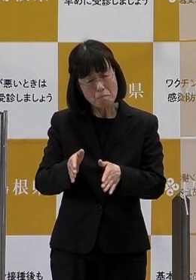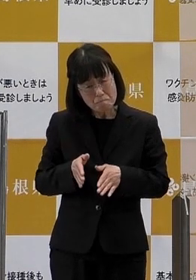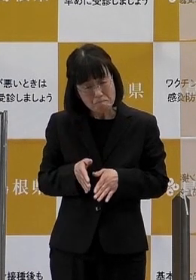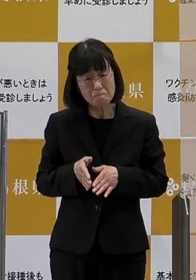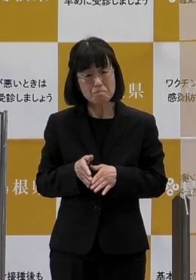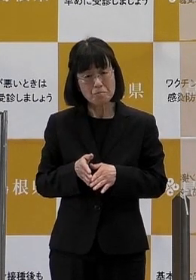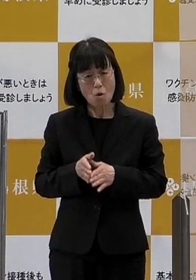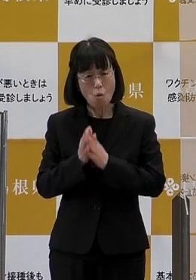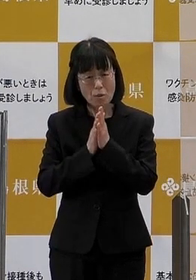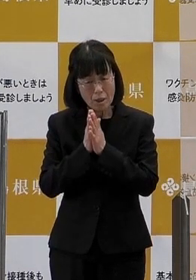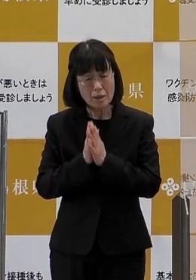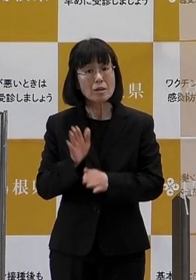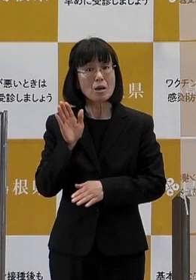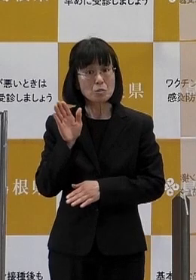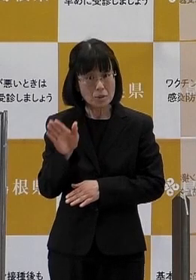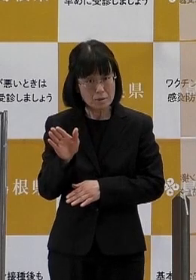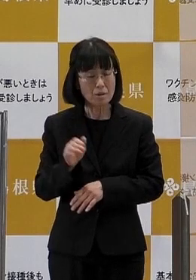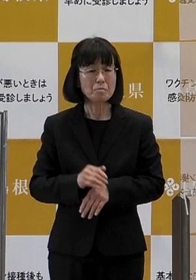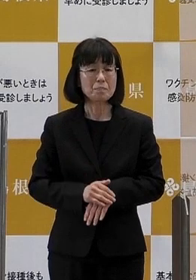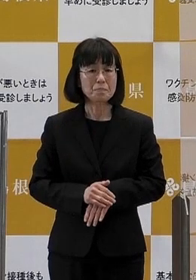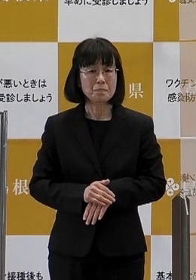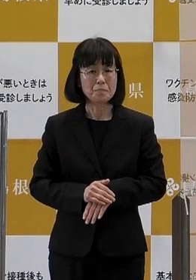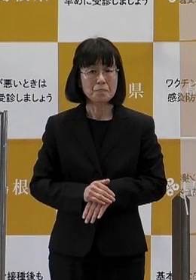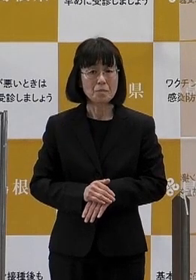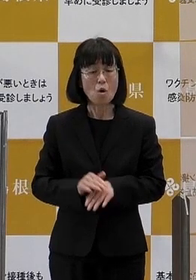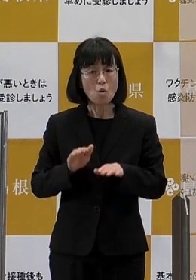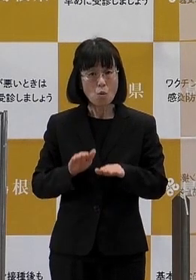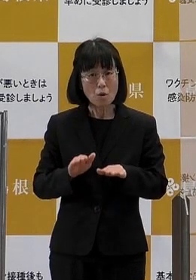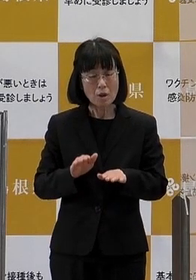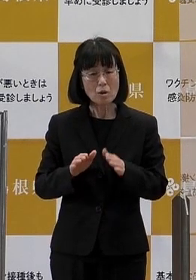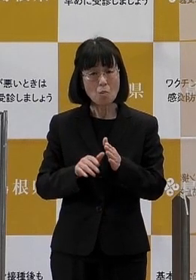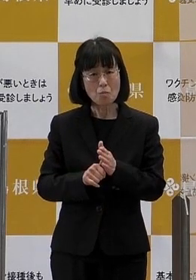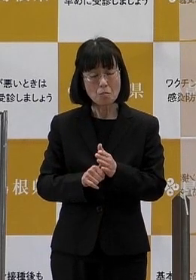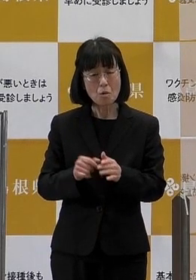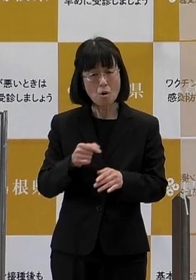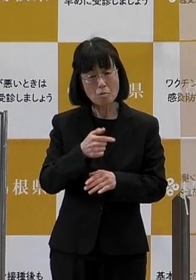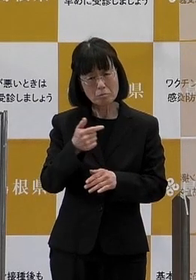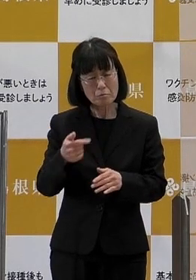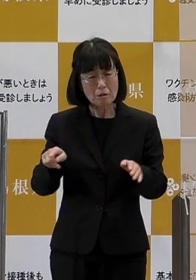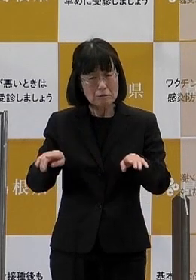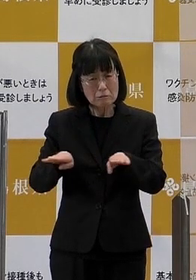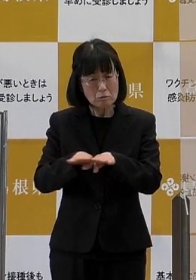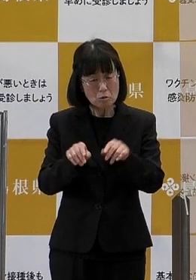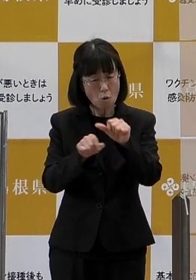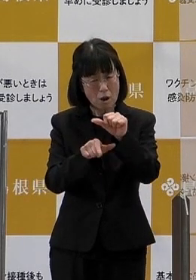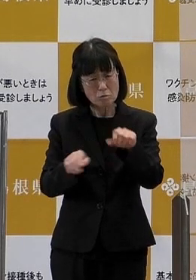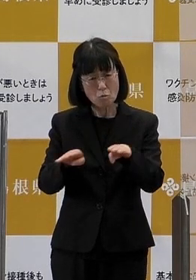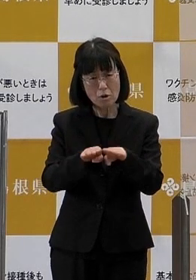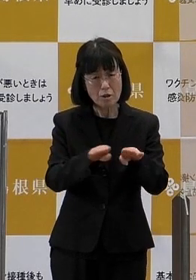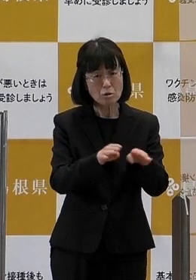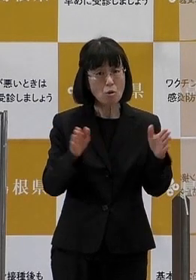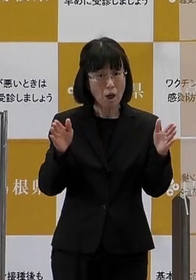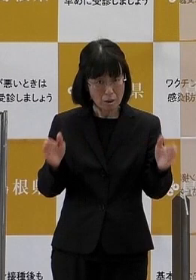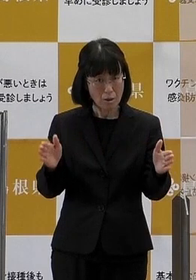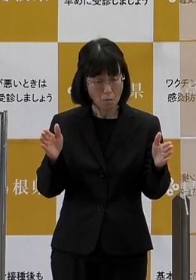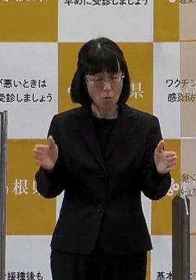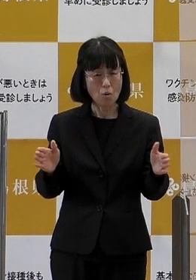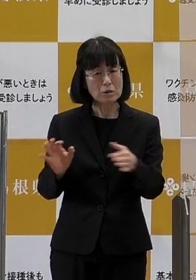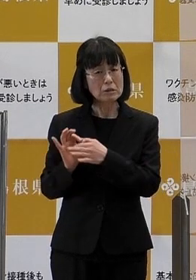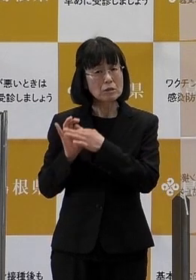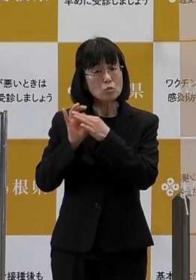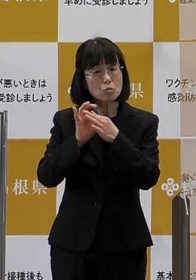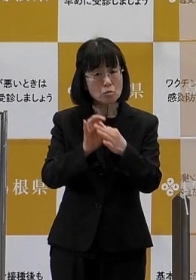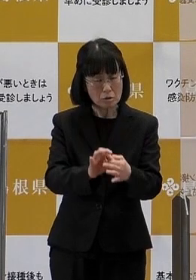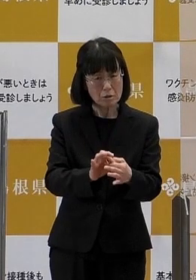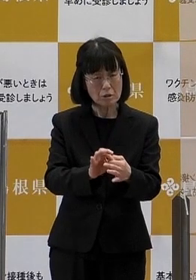てきたところでありますけれども、この度の大型連休の期間中におきましても引き続き